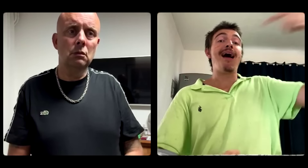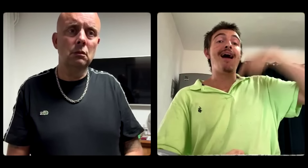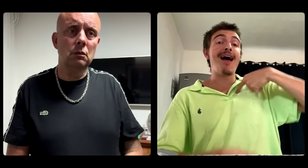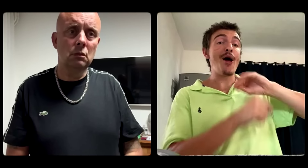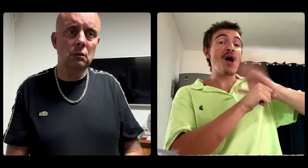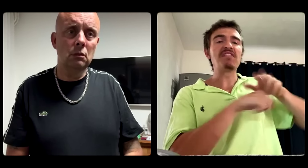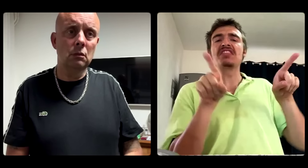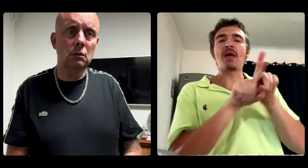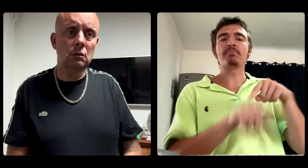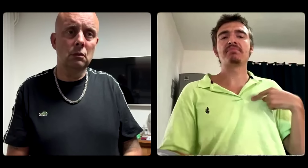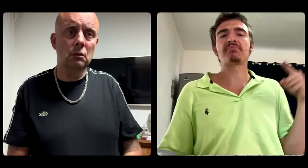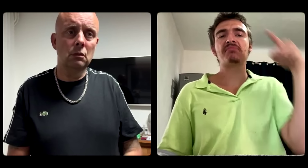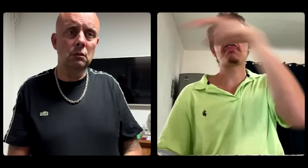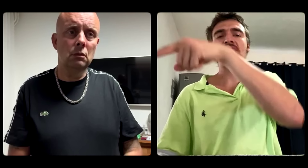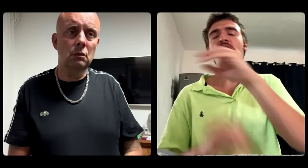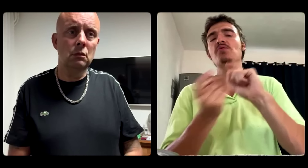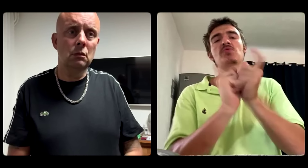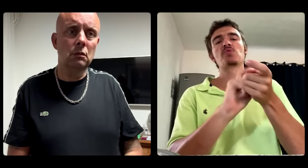Ja, is goed, doen.